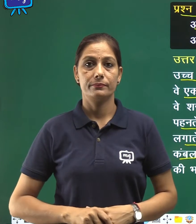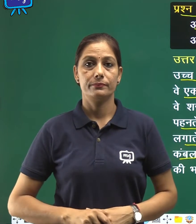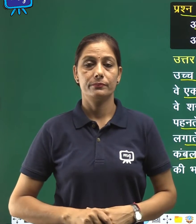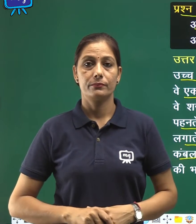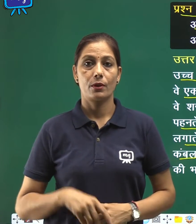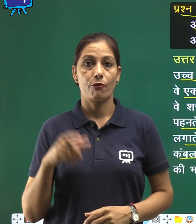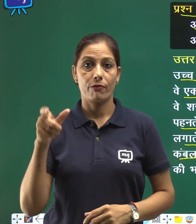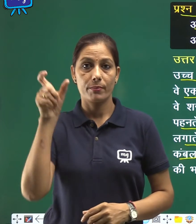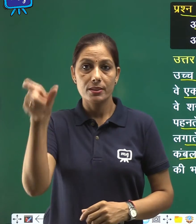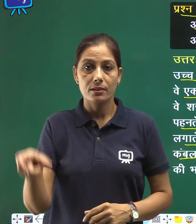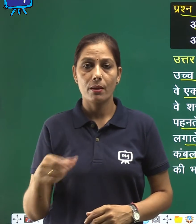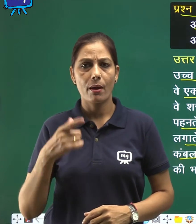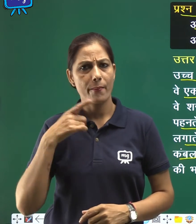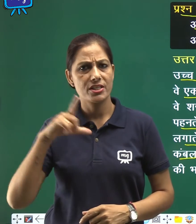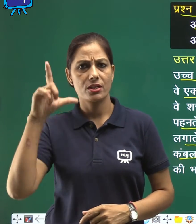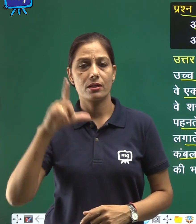वे हमेशा